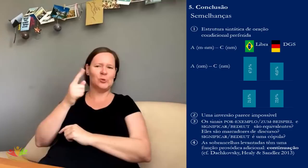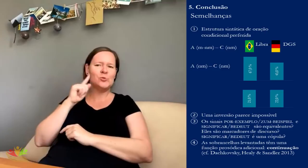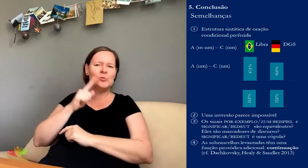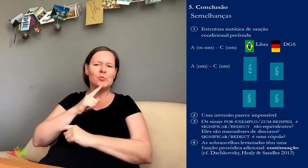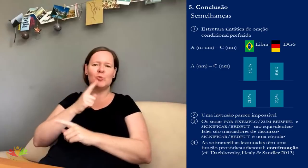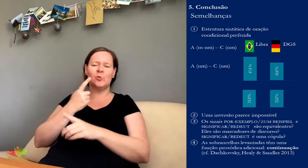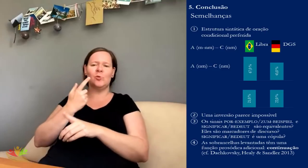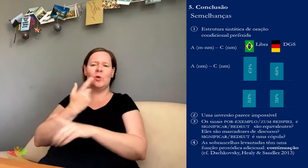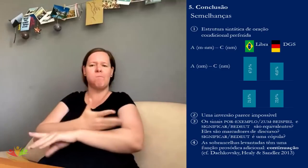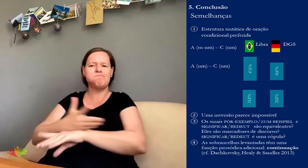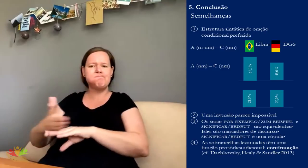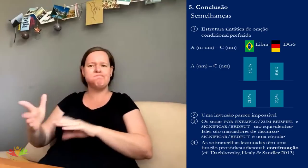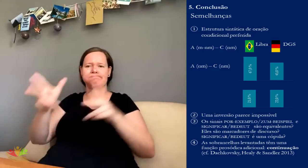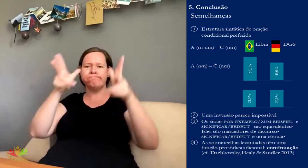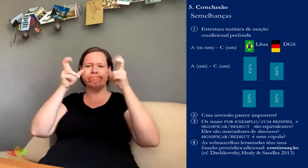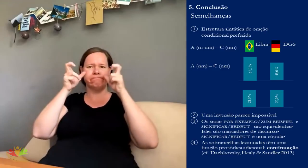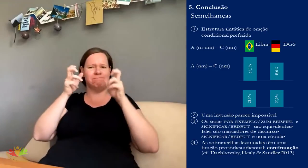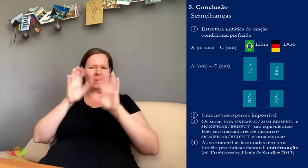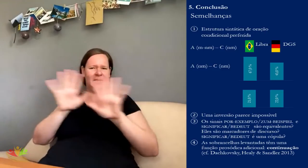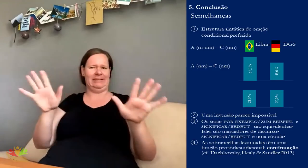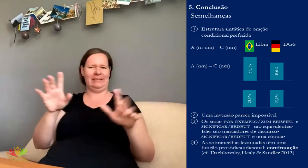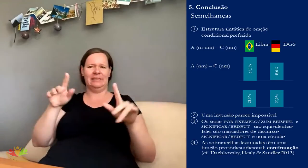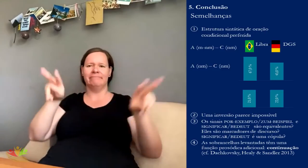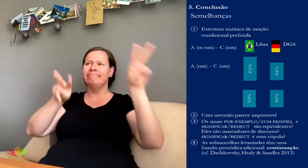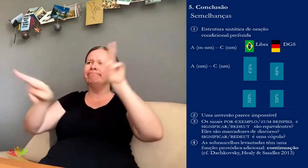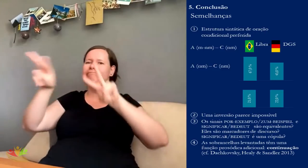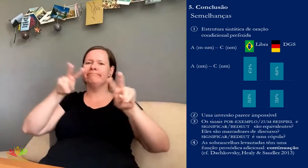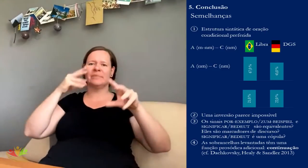anteceder a relação subordinante nesse caso.